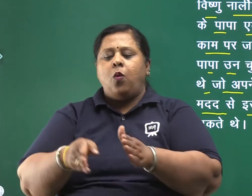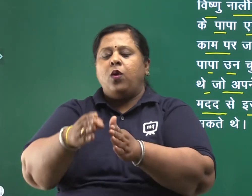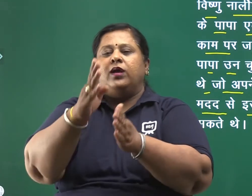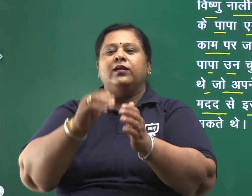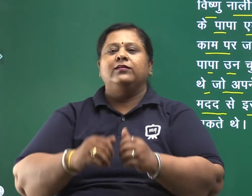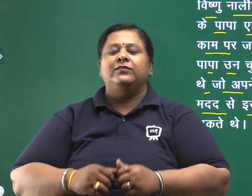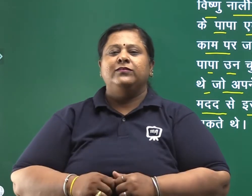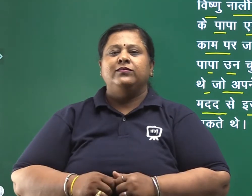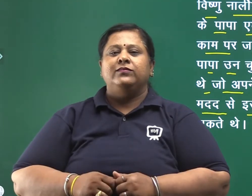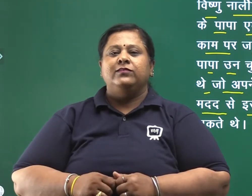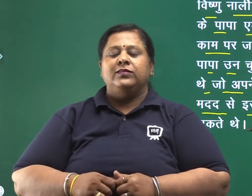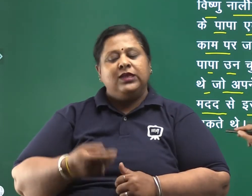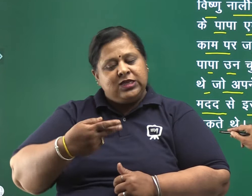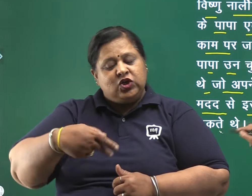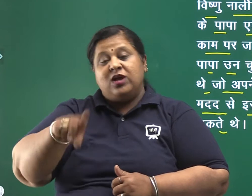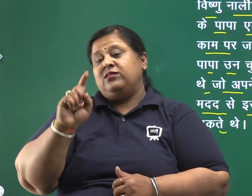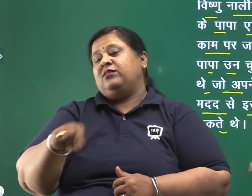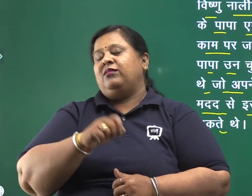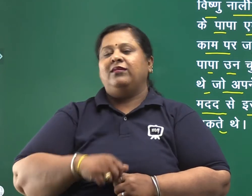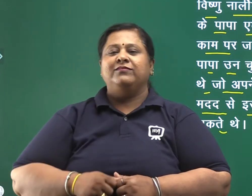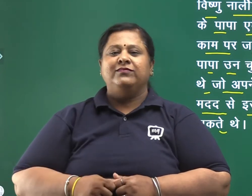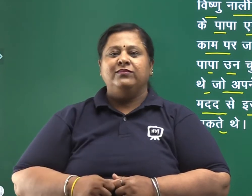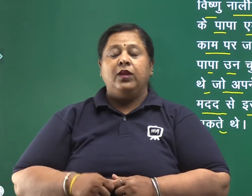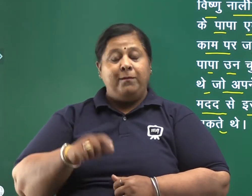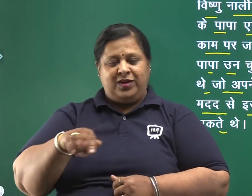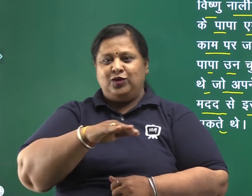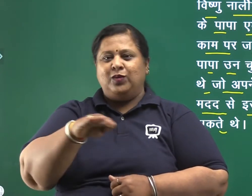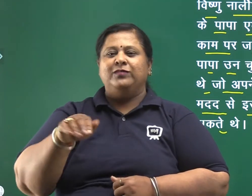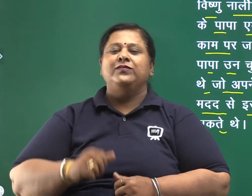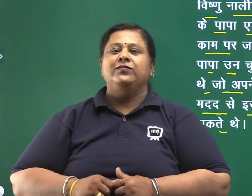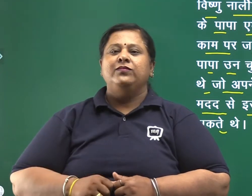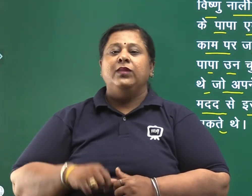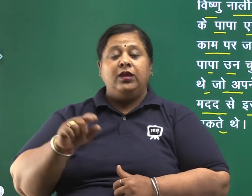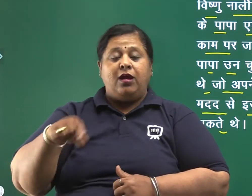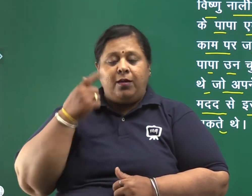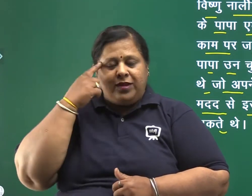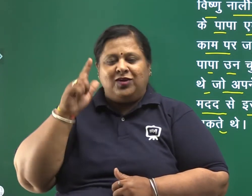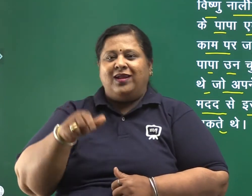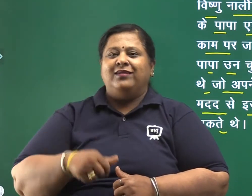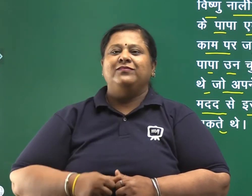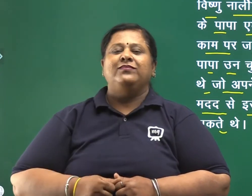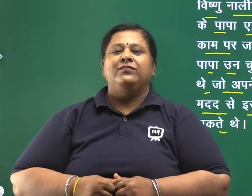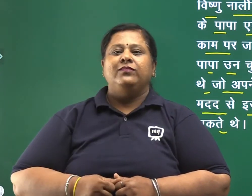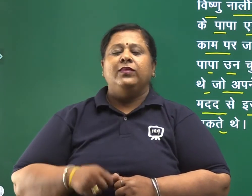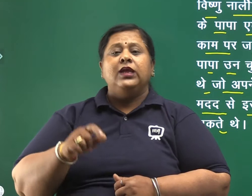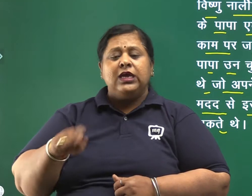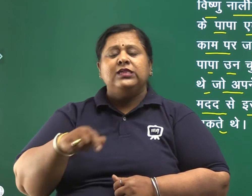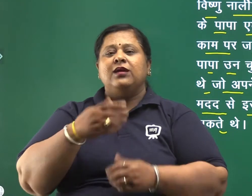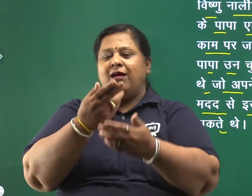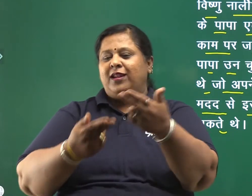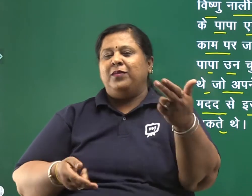होकर जा सकते थे। बच्चों, यहाँ हमने जाना कि इस कहानी